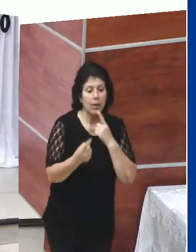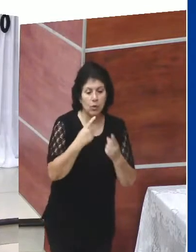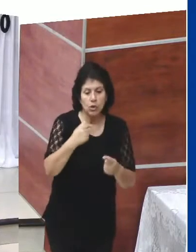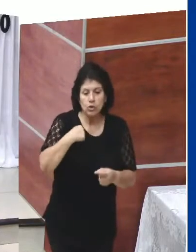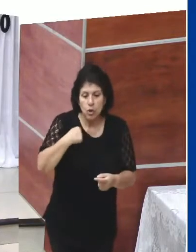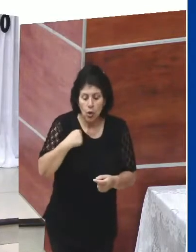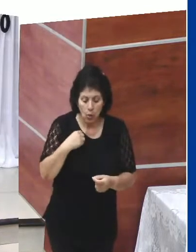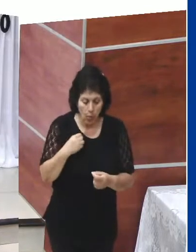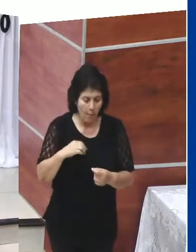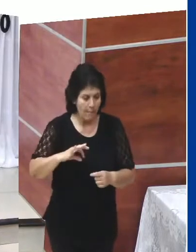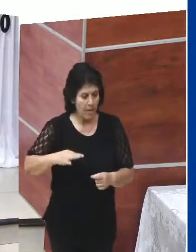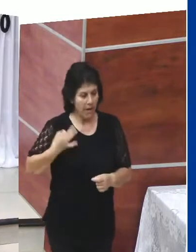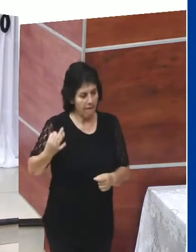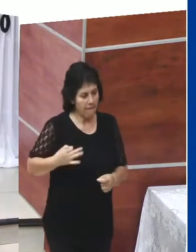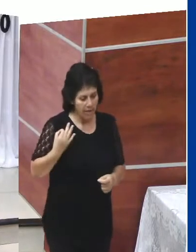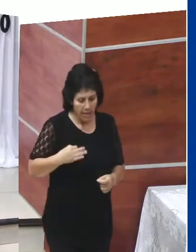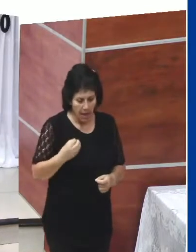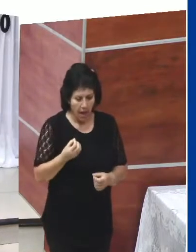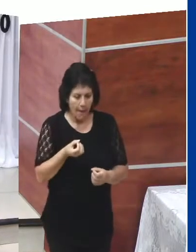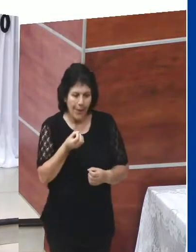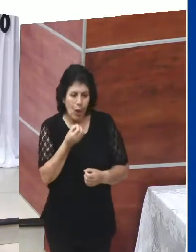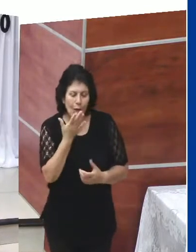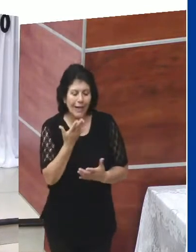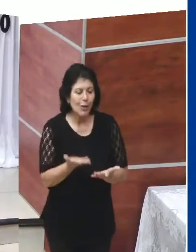la asimilación de la palabra de Dios?